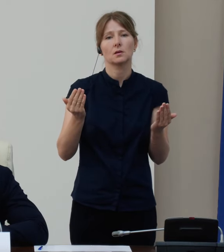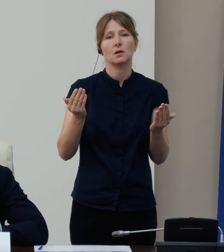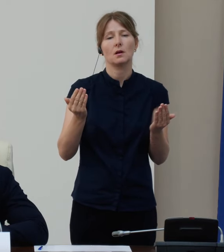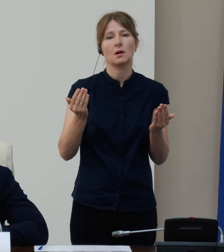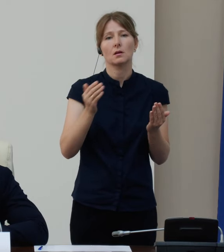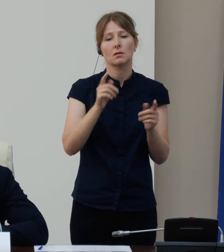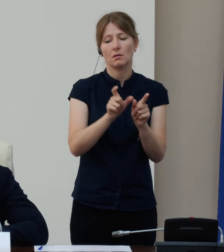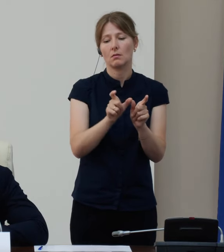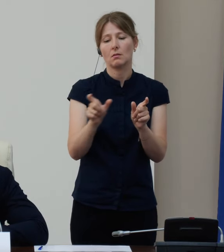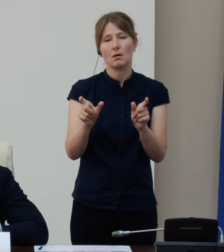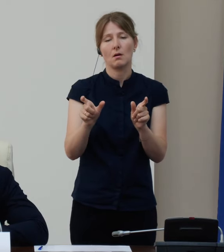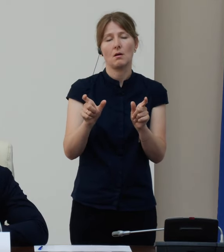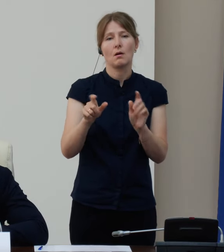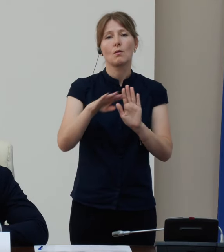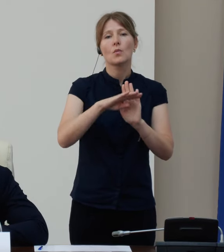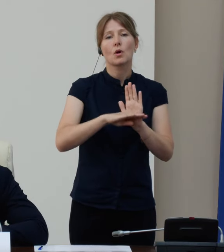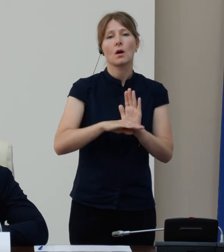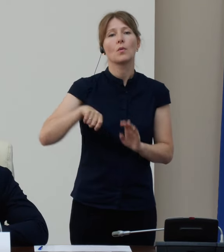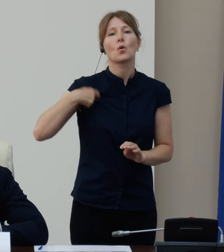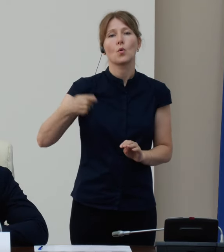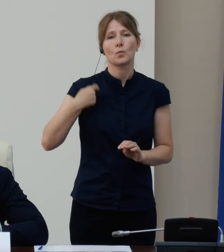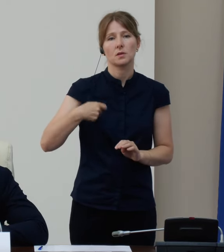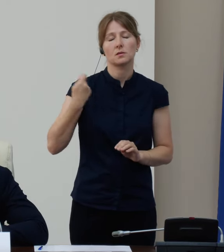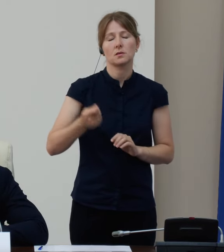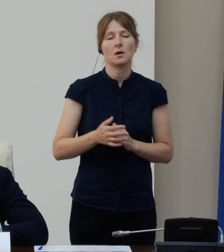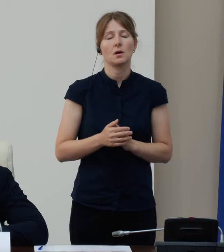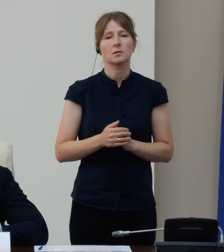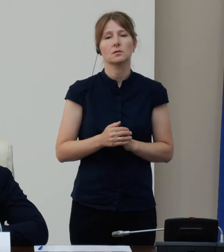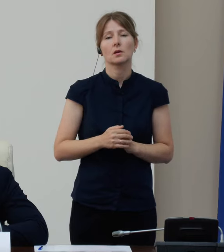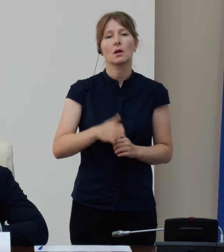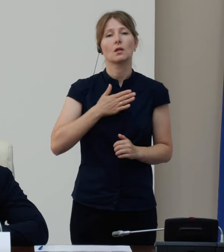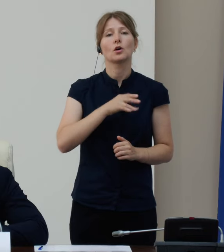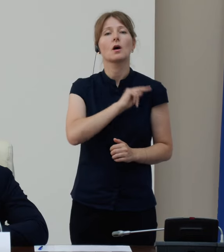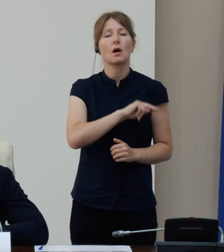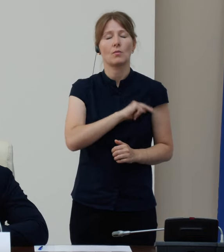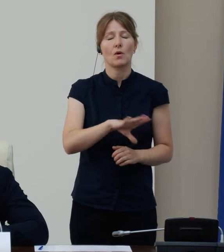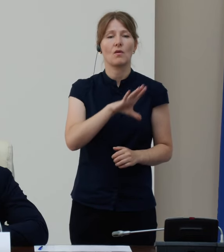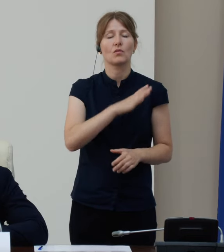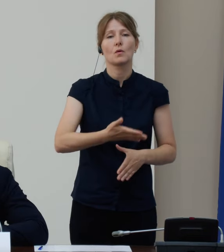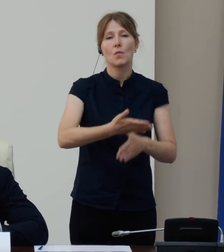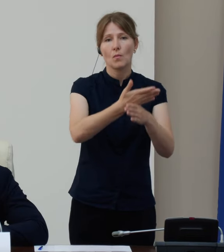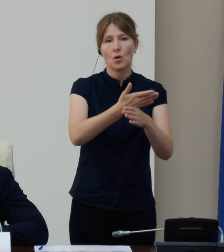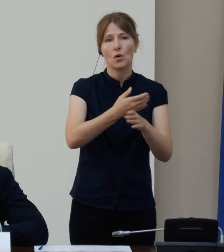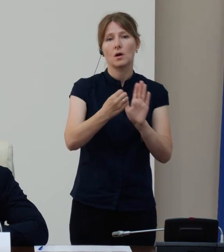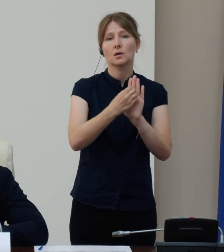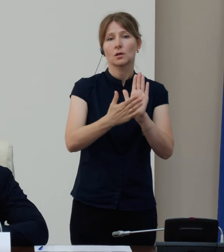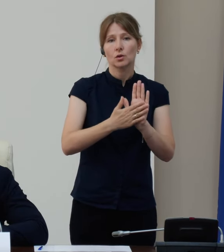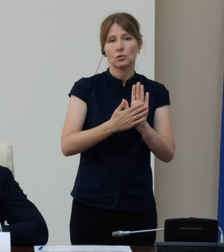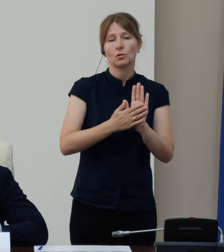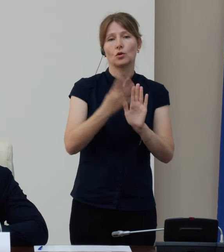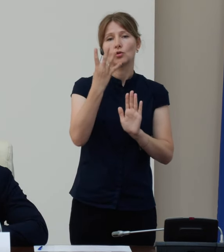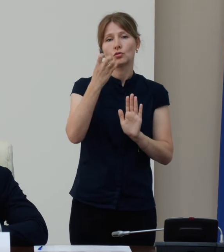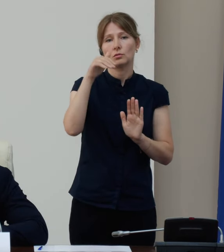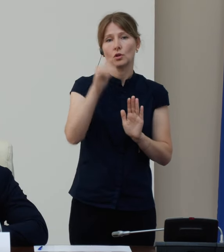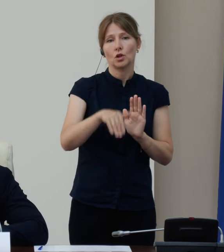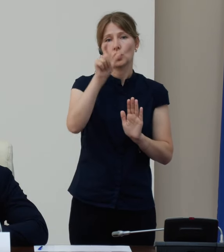iterație a programului de compensații, colegii noștri din prima linie au ajutat să înregistrăm în sistem aproximativ 400.000